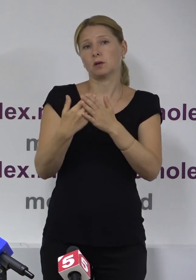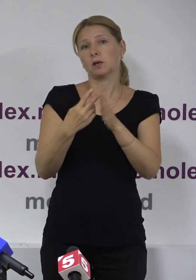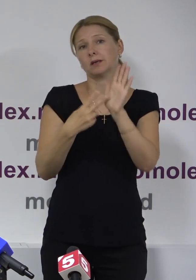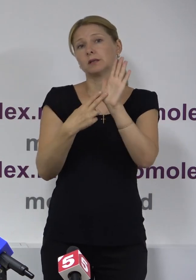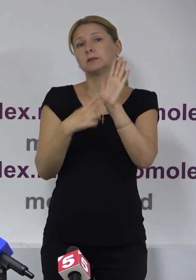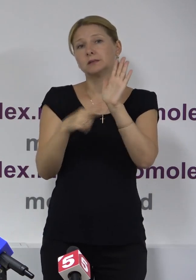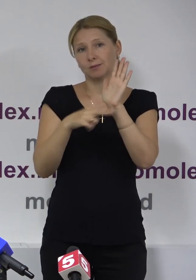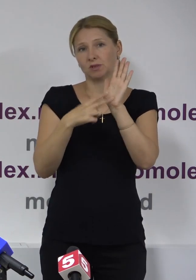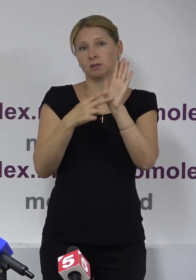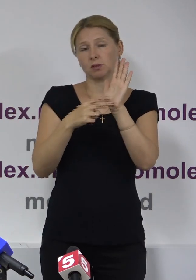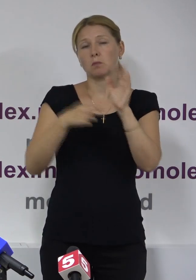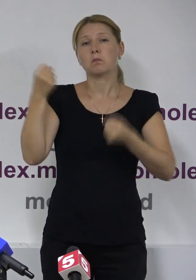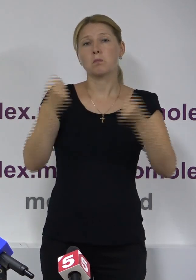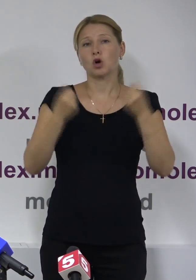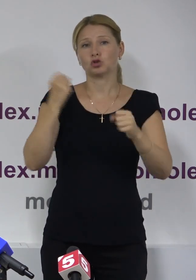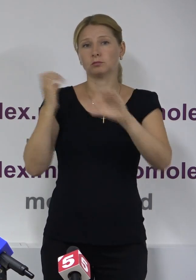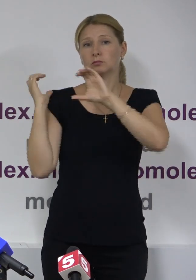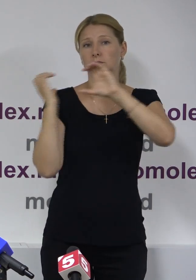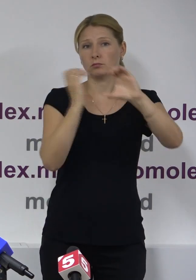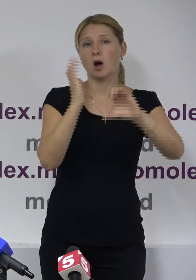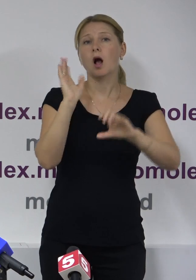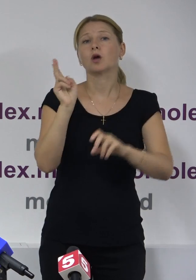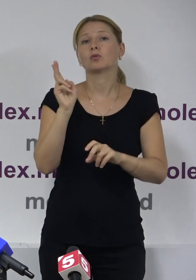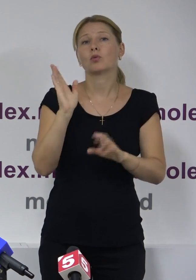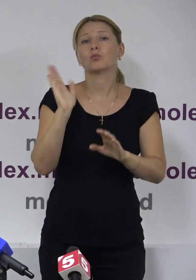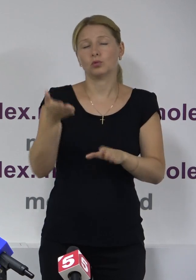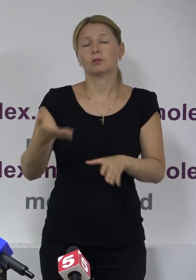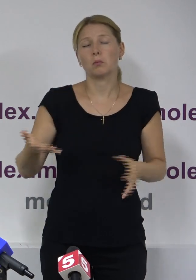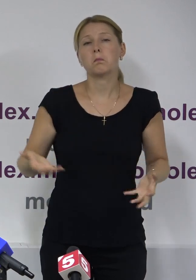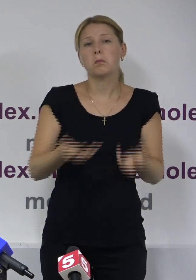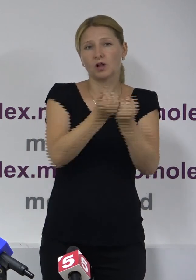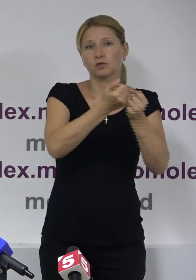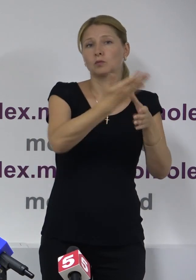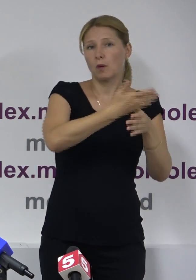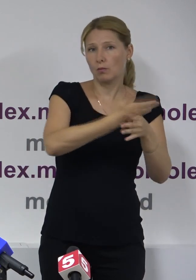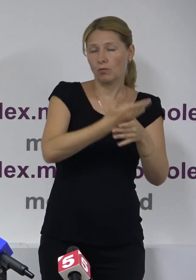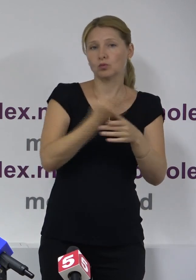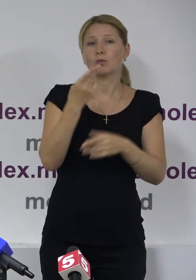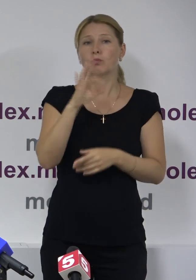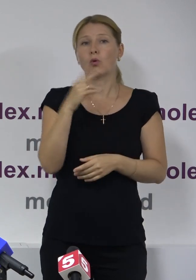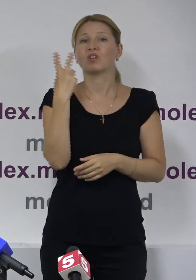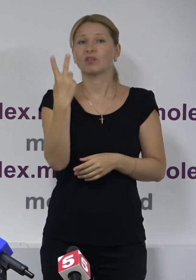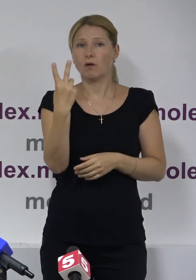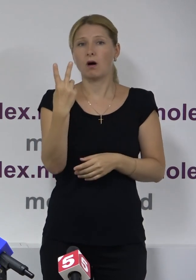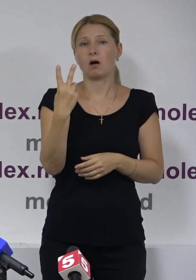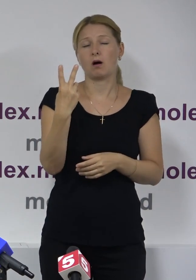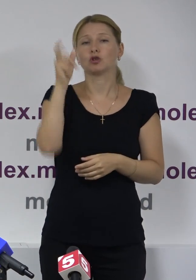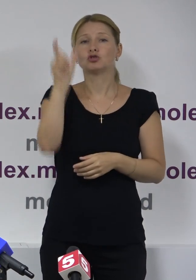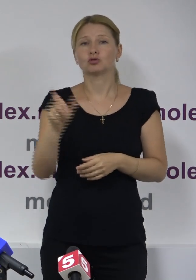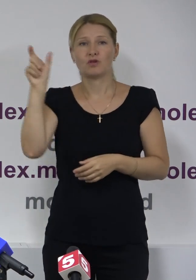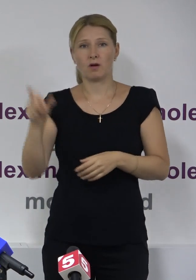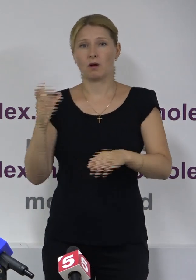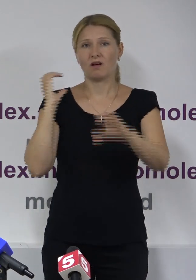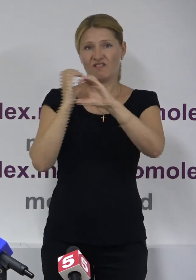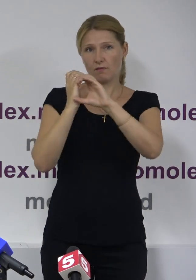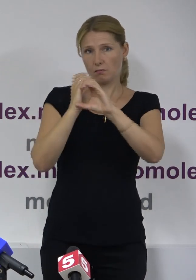70 de echipe mobile care vor acoperi restul secțiilor de votare, câte 2 observatori în fiecare echipă mobilă.